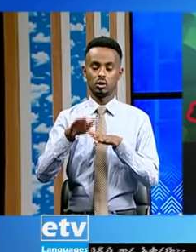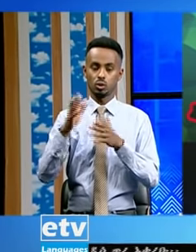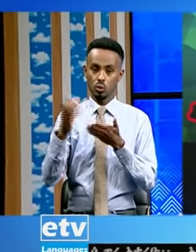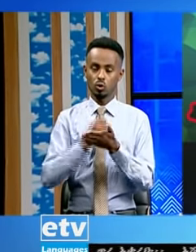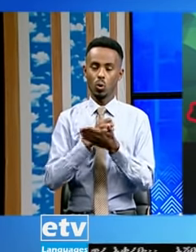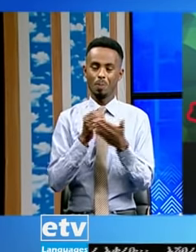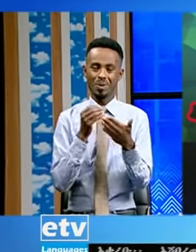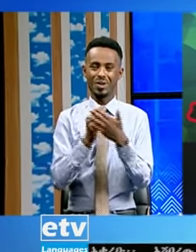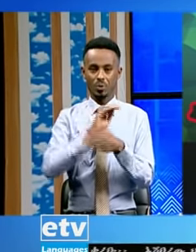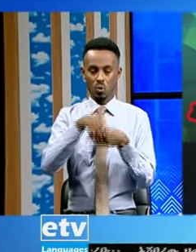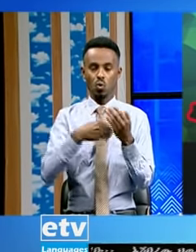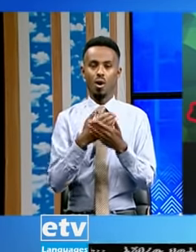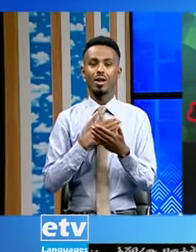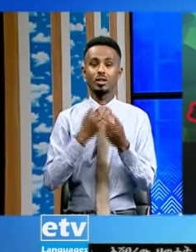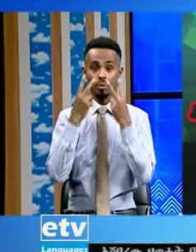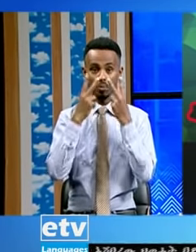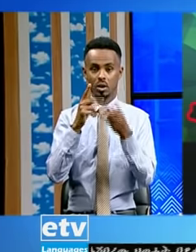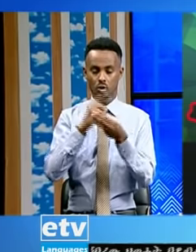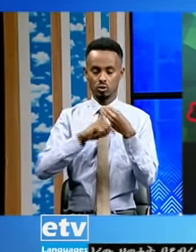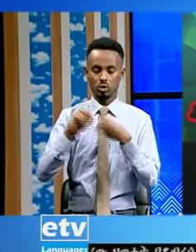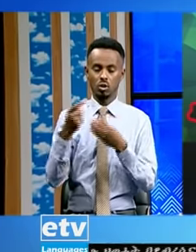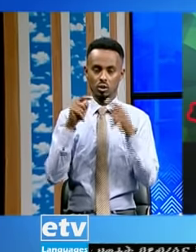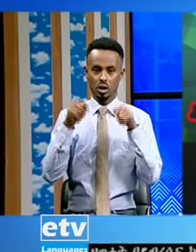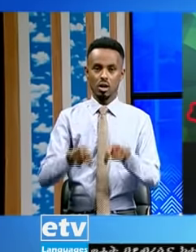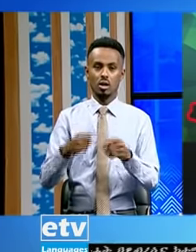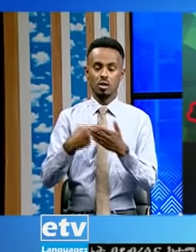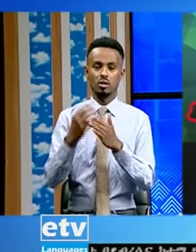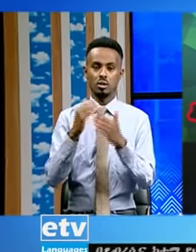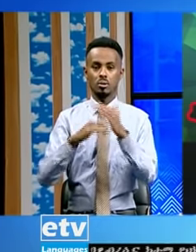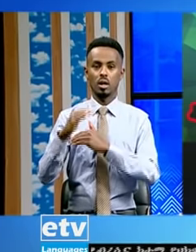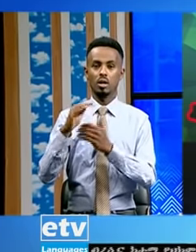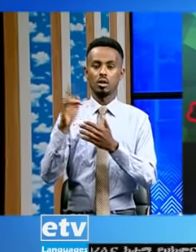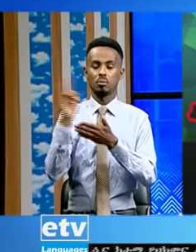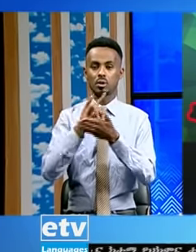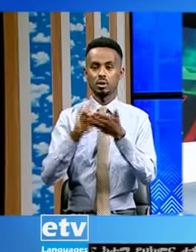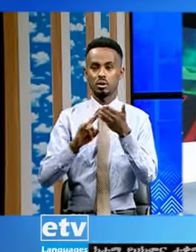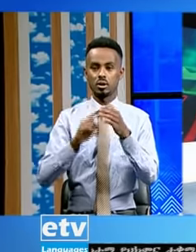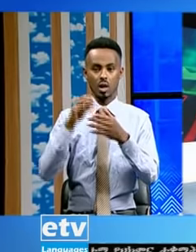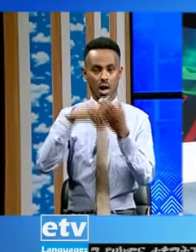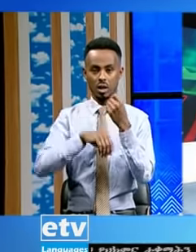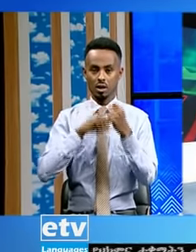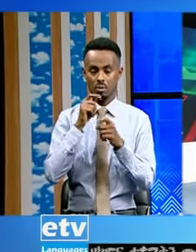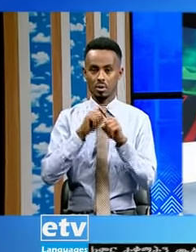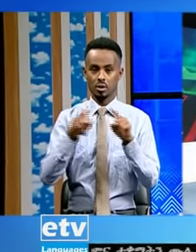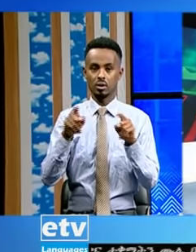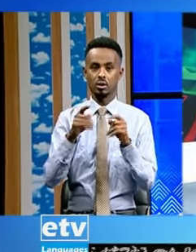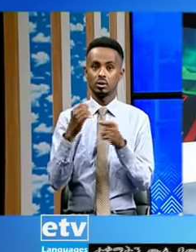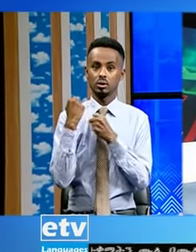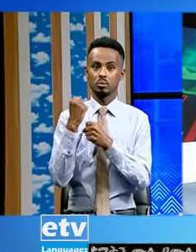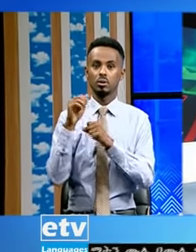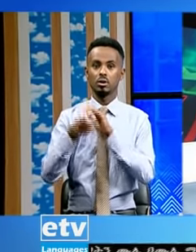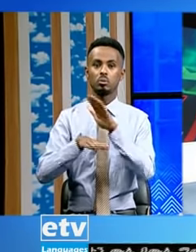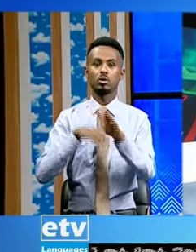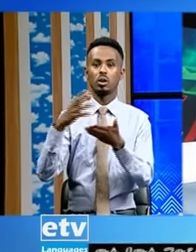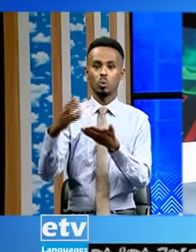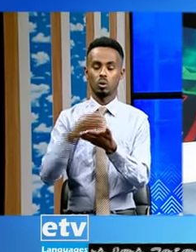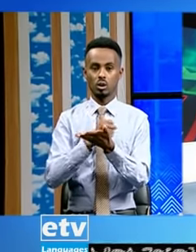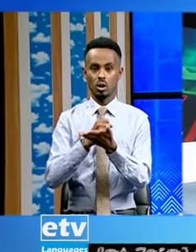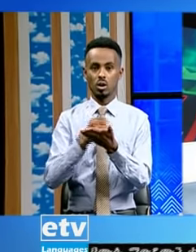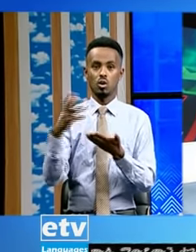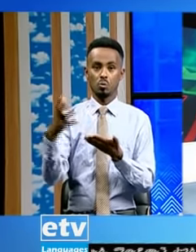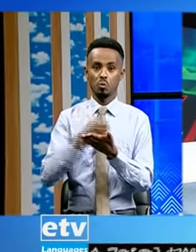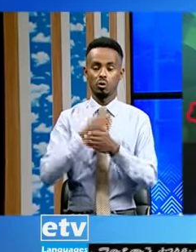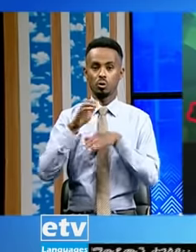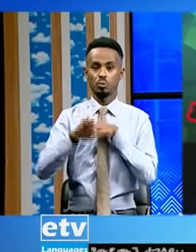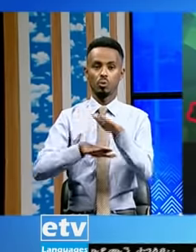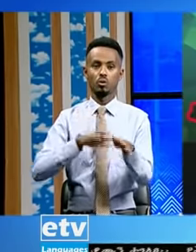ተወስዶ በቅርብ ሁላችንም የምናየው ስለሆነ ዛ ላይ ከዚህ በላይ በዝርዝር አልገባም። ግን ጥብቅ እርምጃ ይወሰዳል።